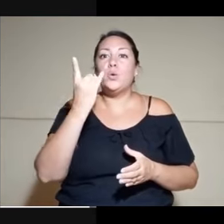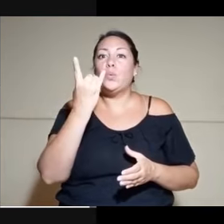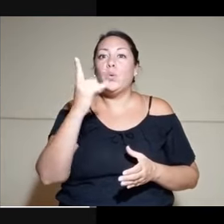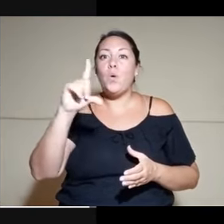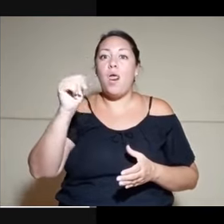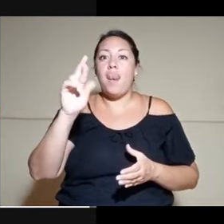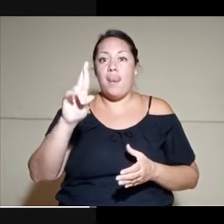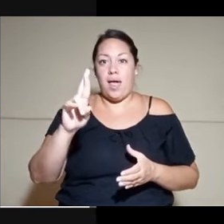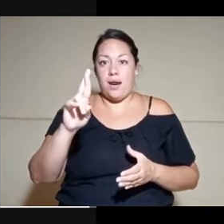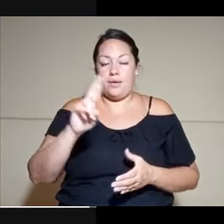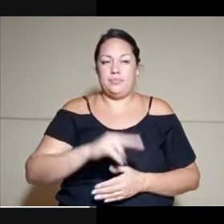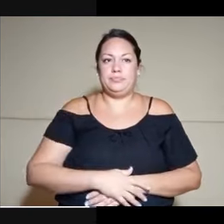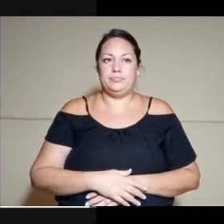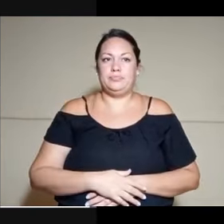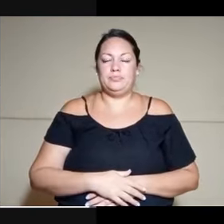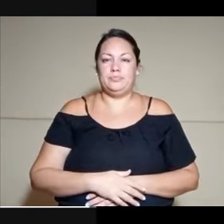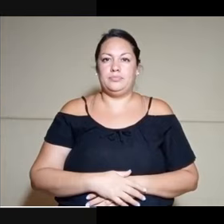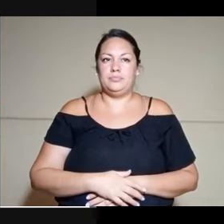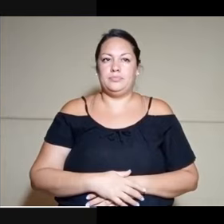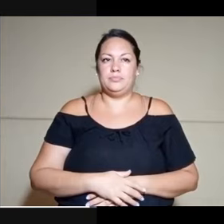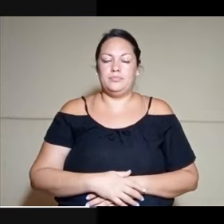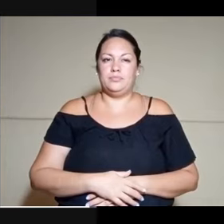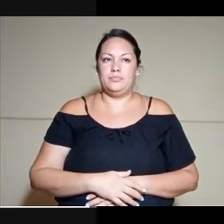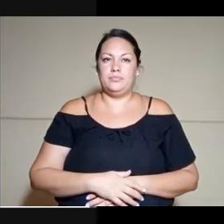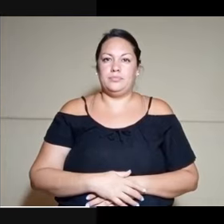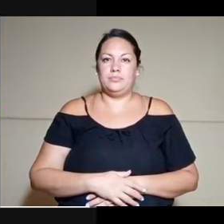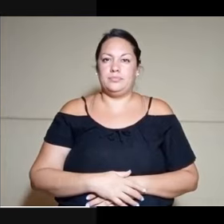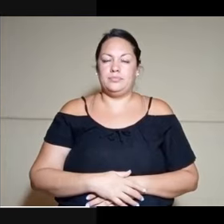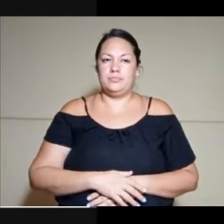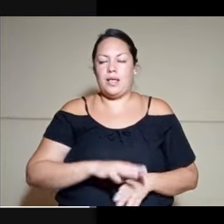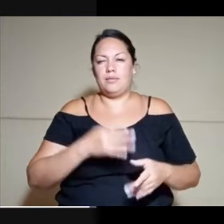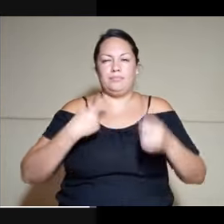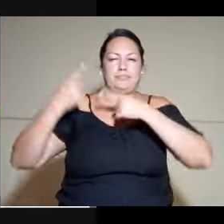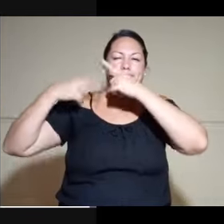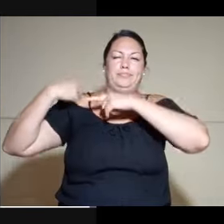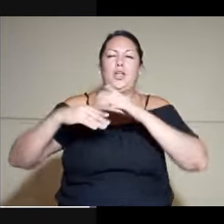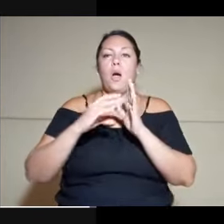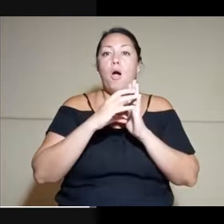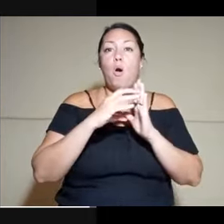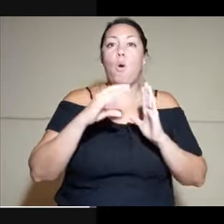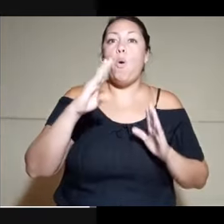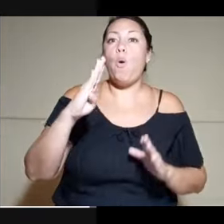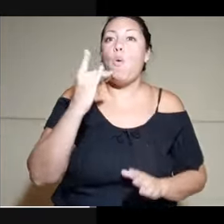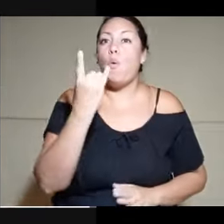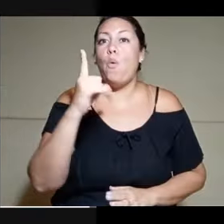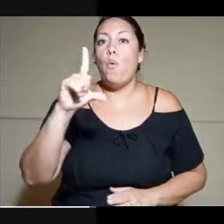los núcleos vestibulares, núcleos del equilibrio. Mientras que, no les mencioné en el